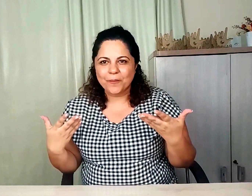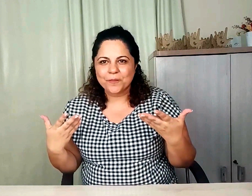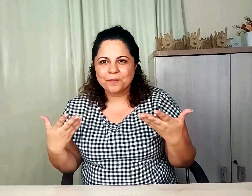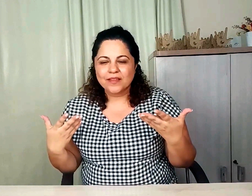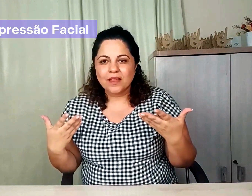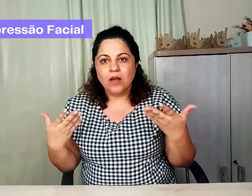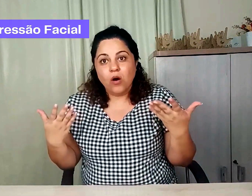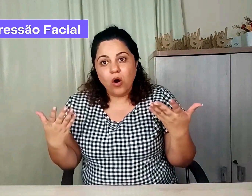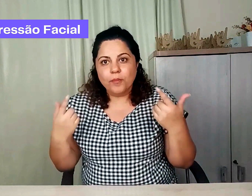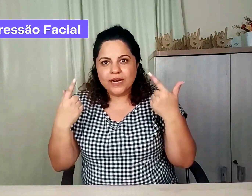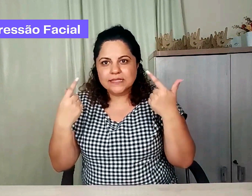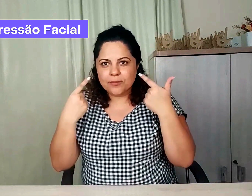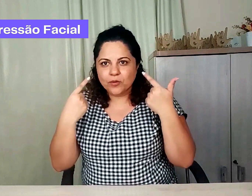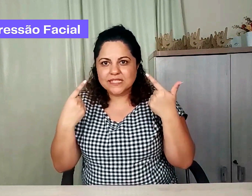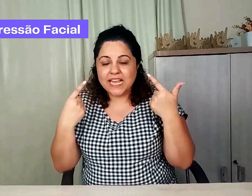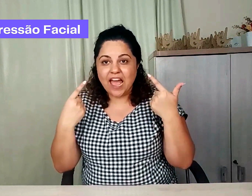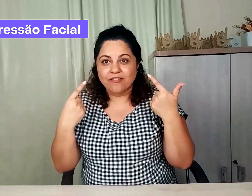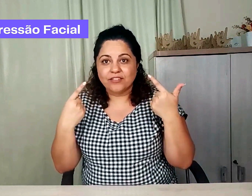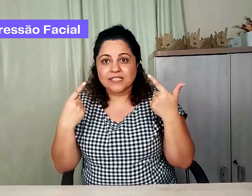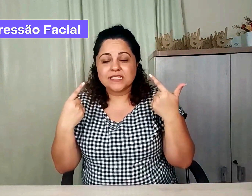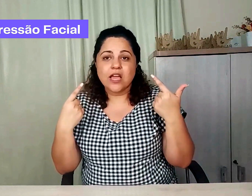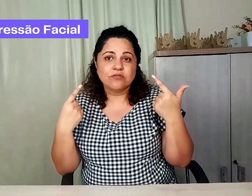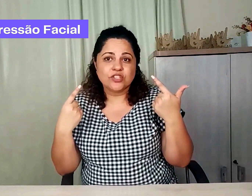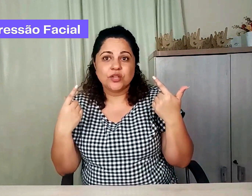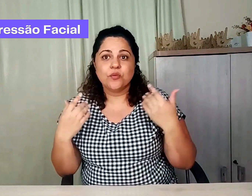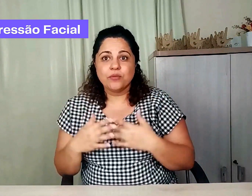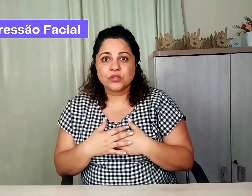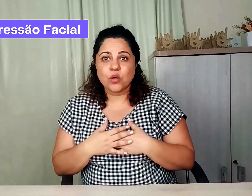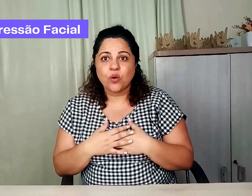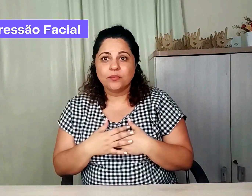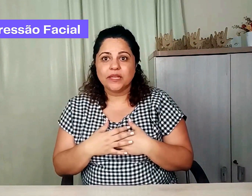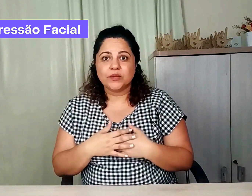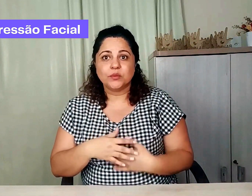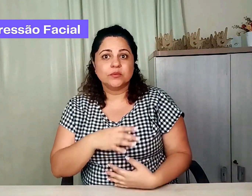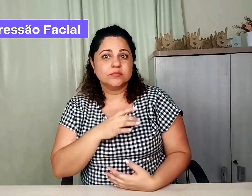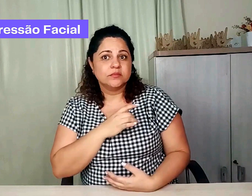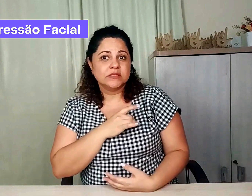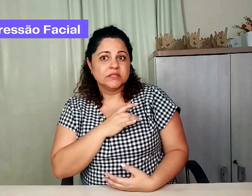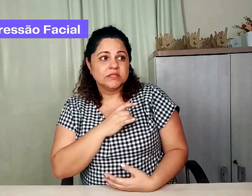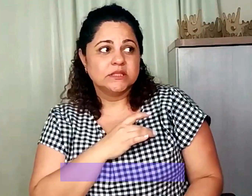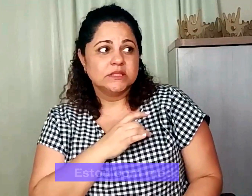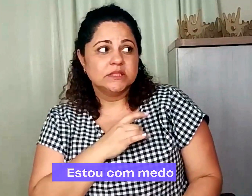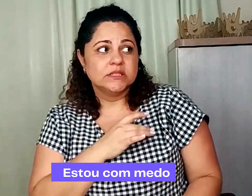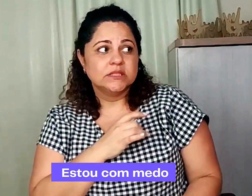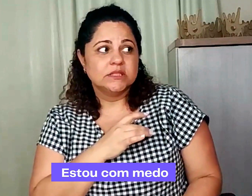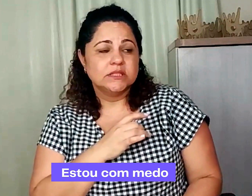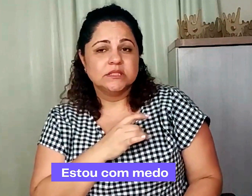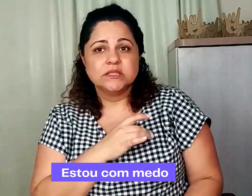facial. Ou, por exemplo, observe, se eu digo eu estou com medo.